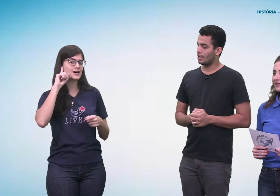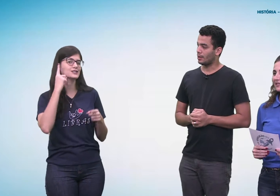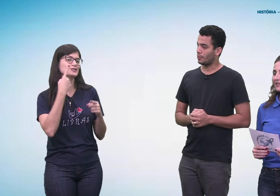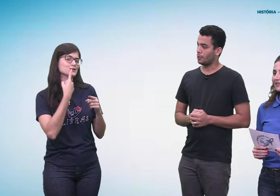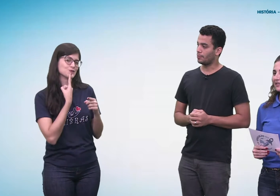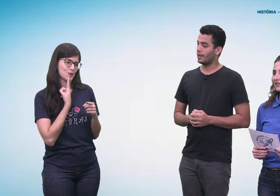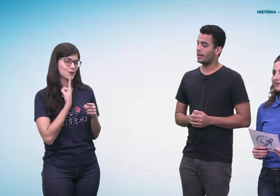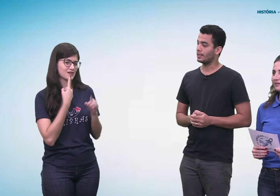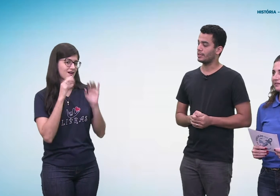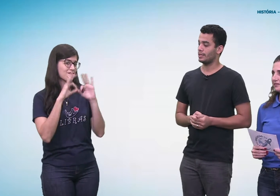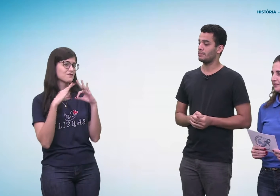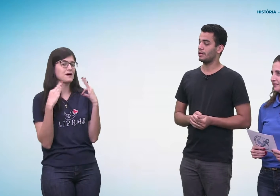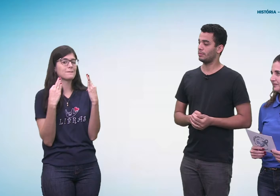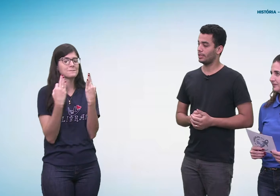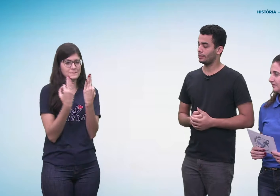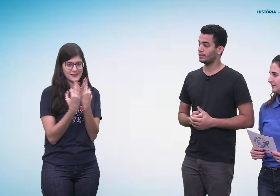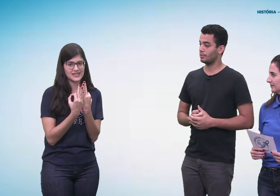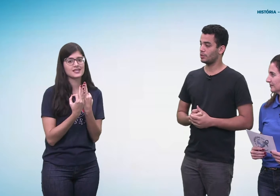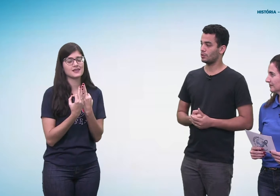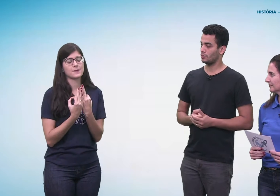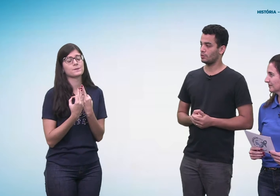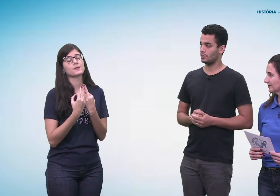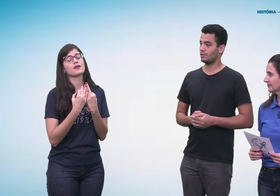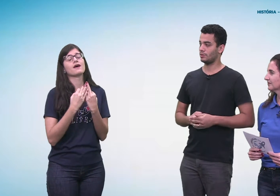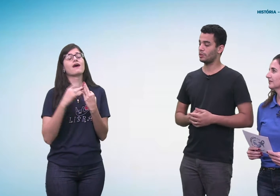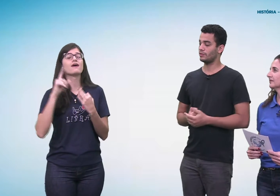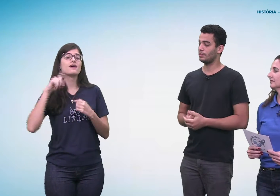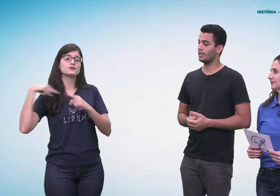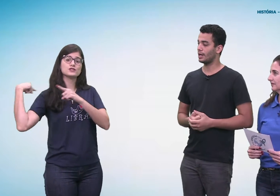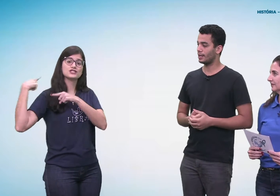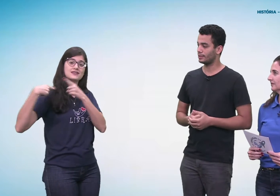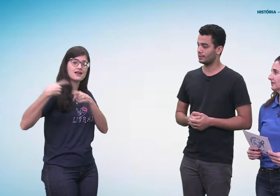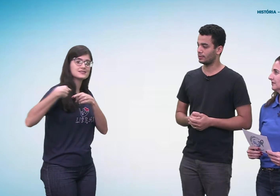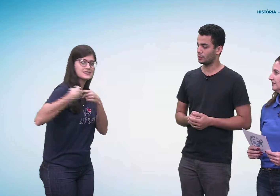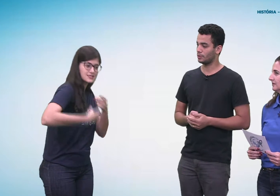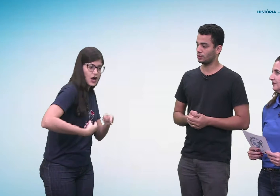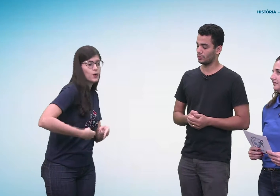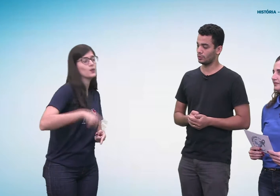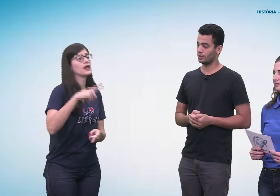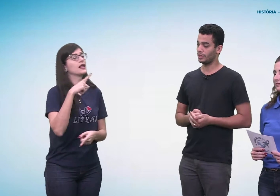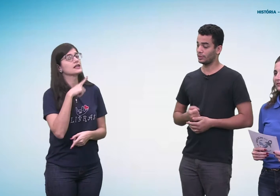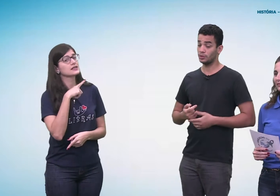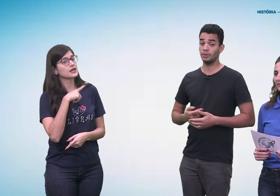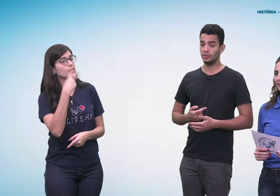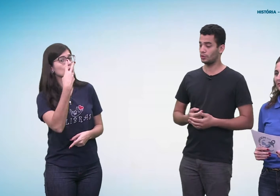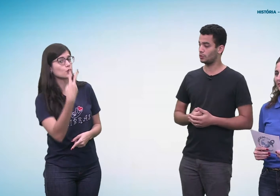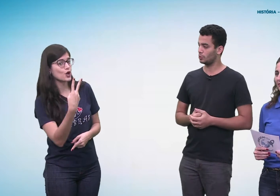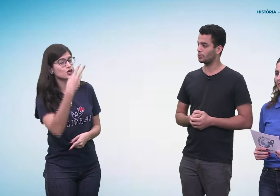O meu pai e a minha mãe também são surdos, os meus familiares são de pessoas surdas, gerações de